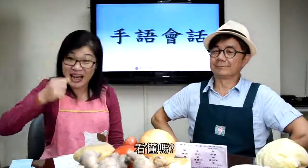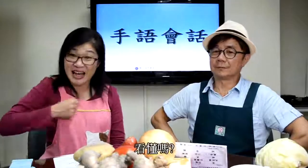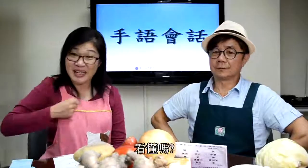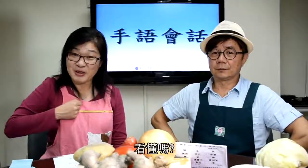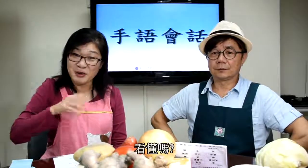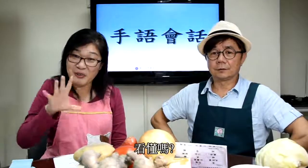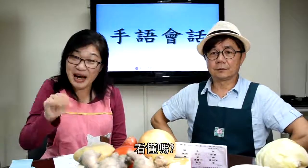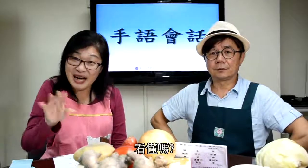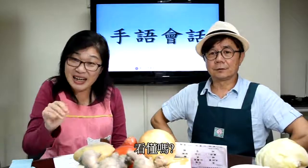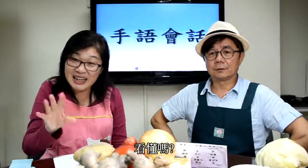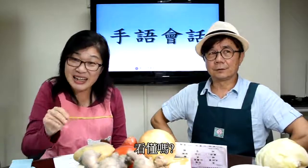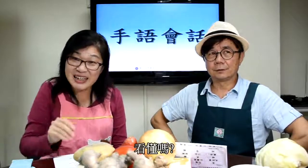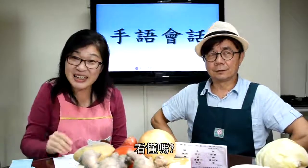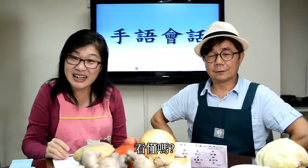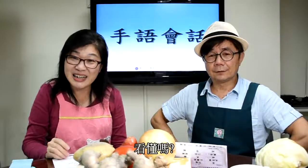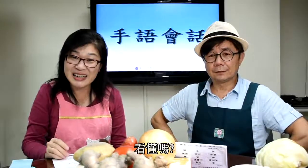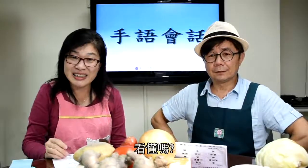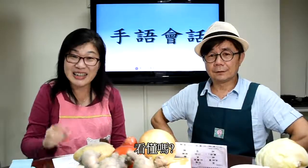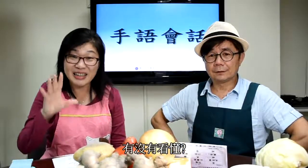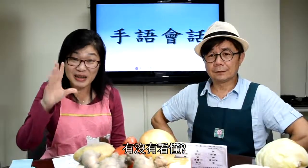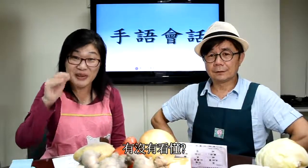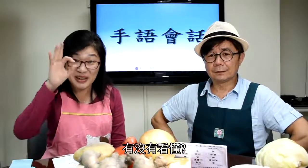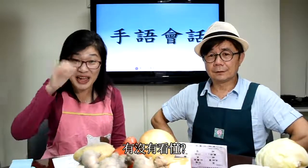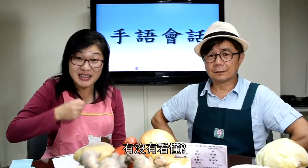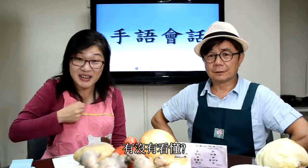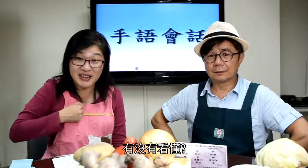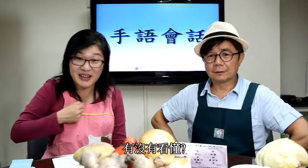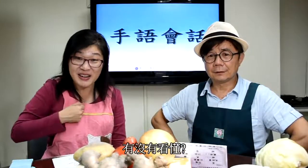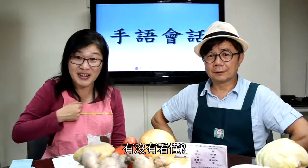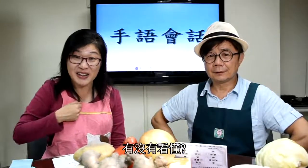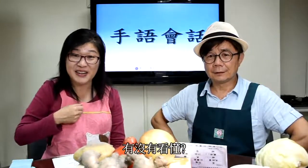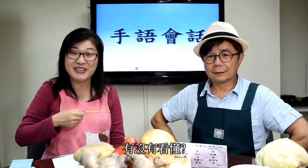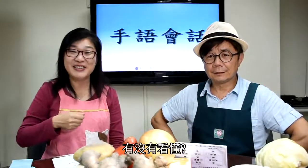看懂吗？有没有看懂？